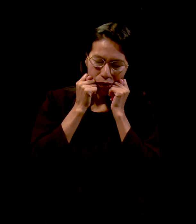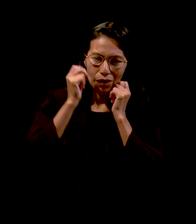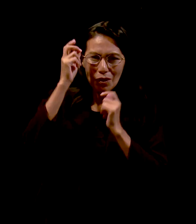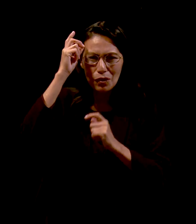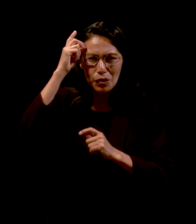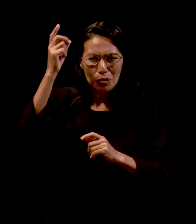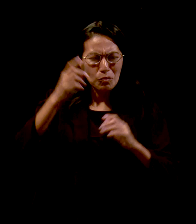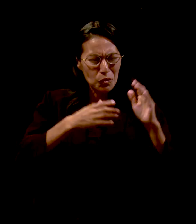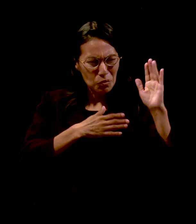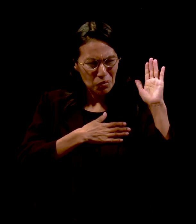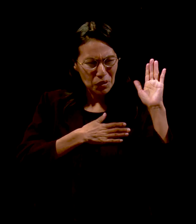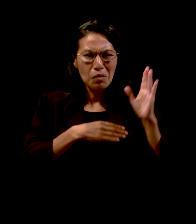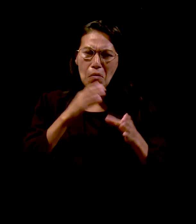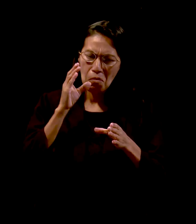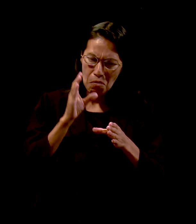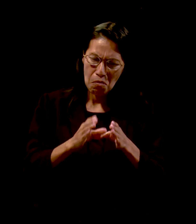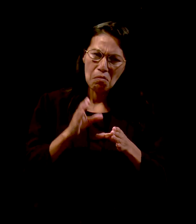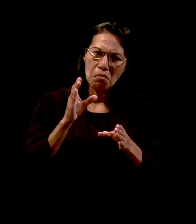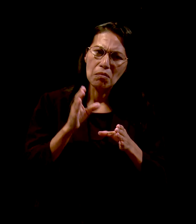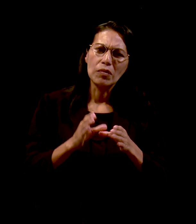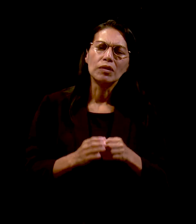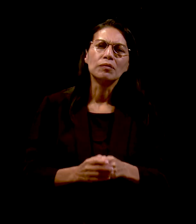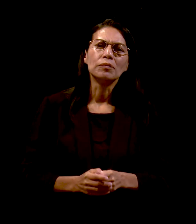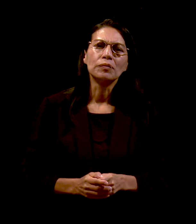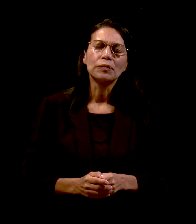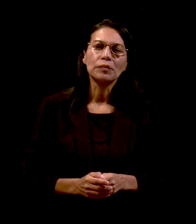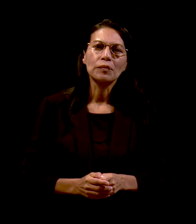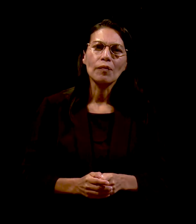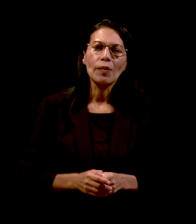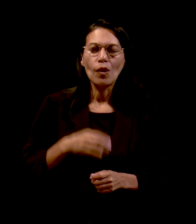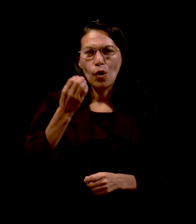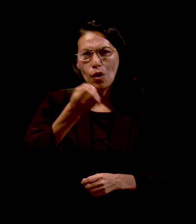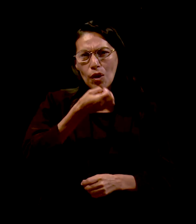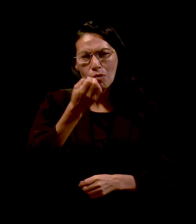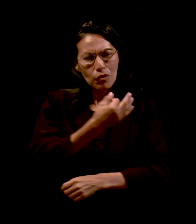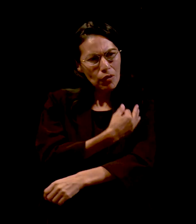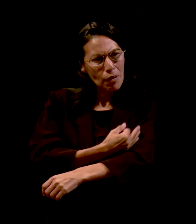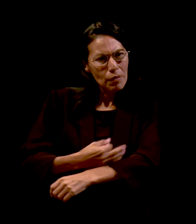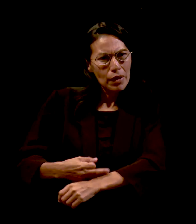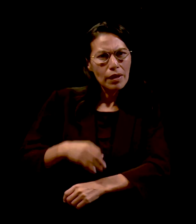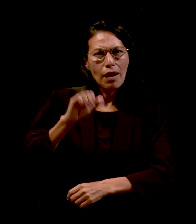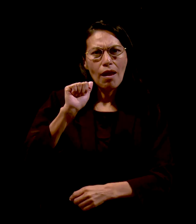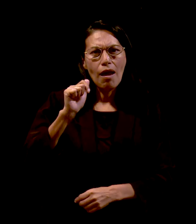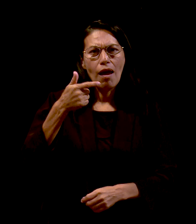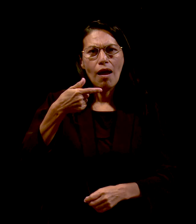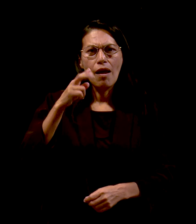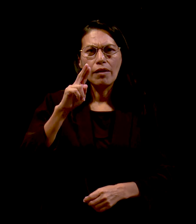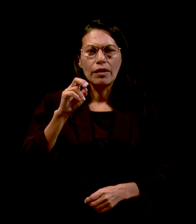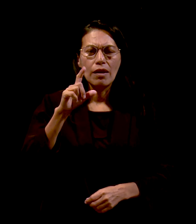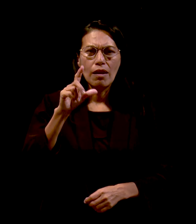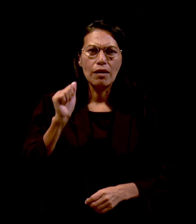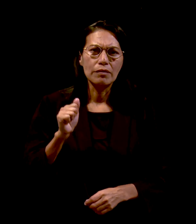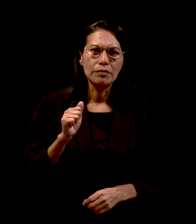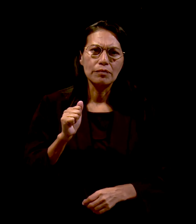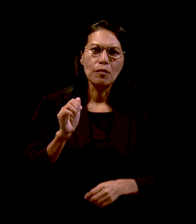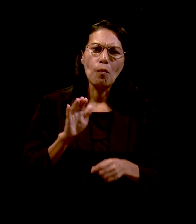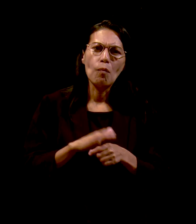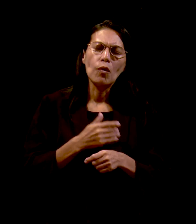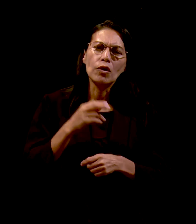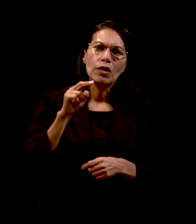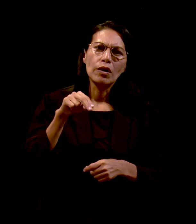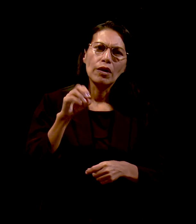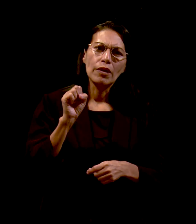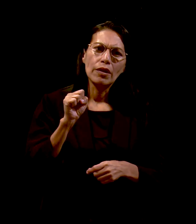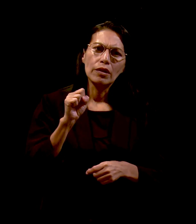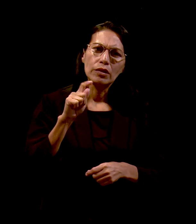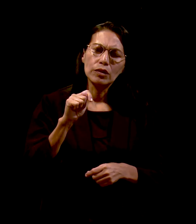orando por la familia aguilar por los hijos teodoro y juanjo